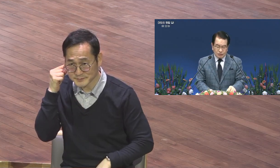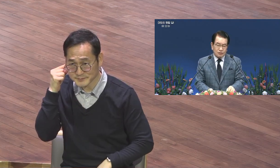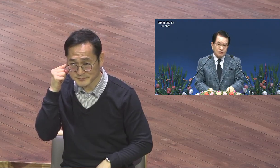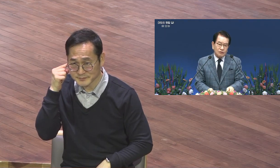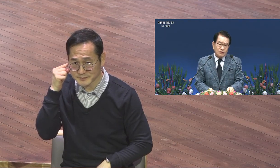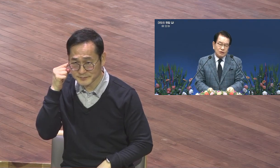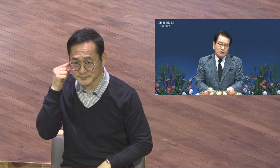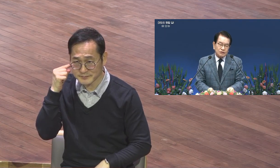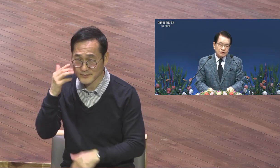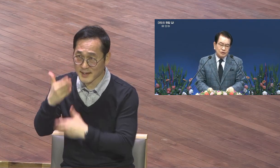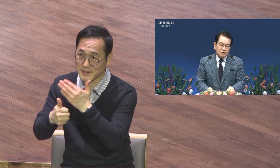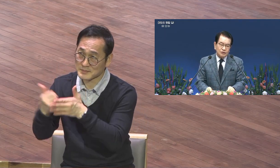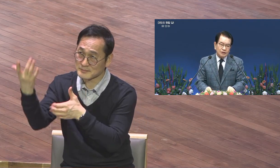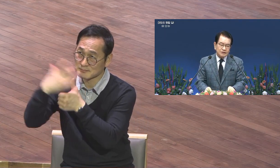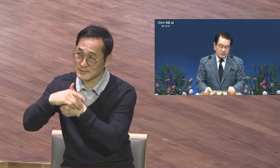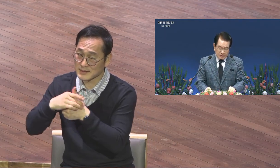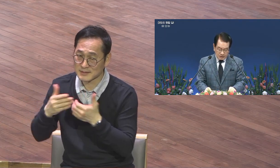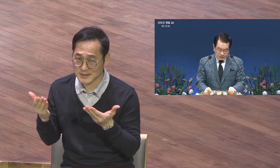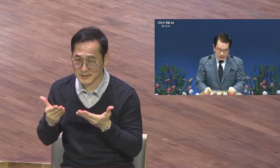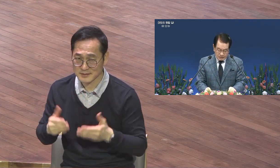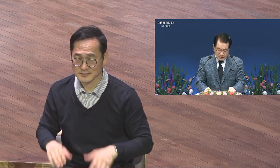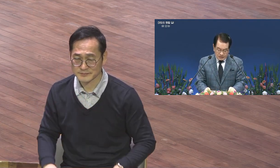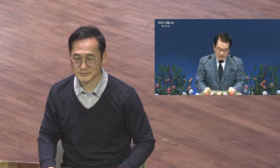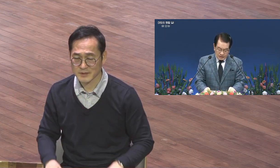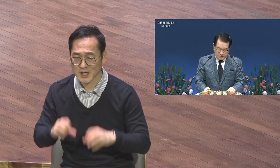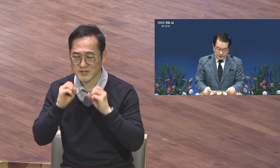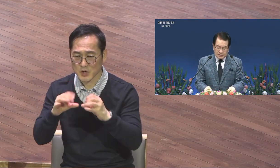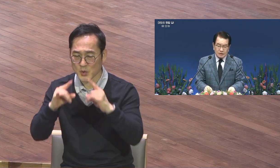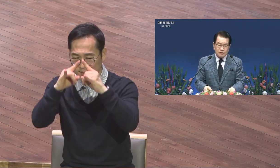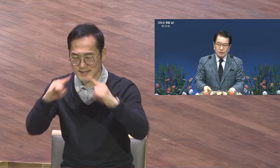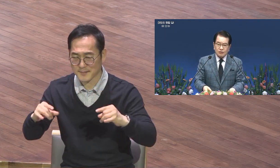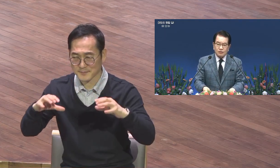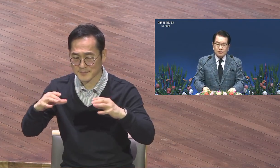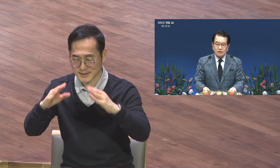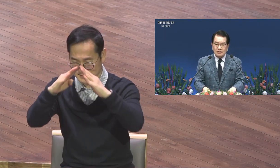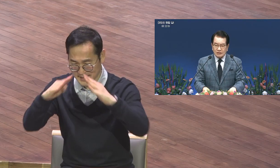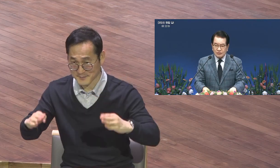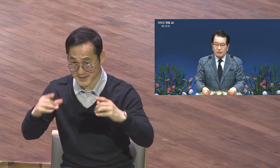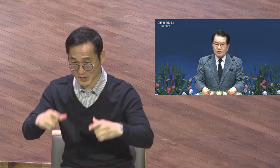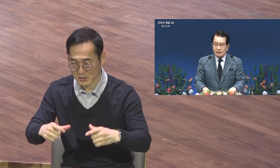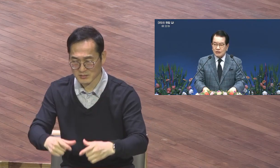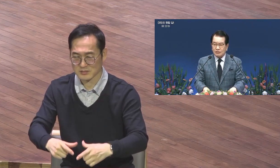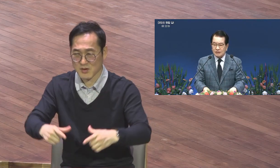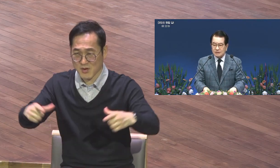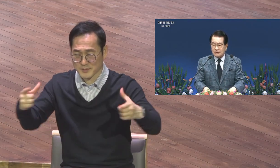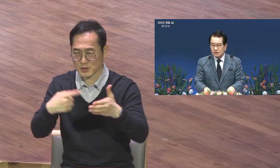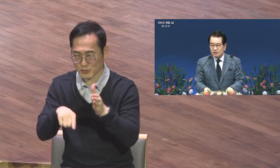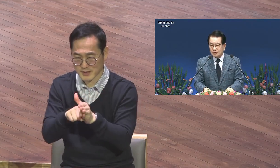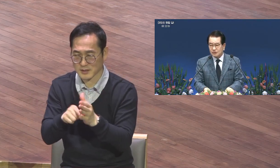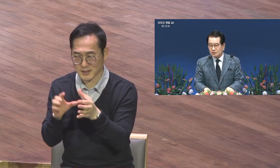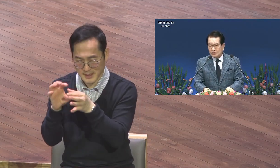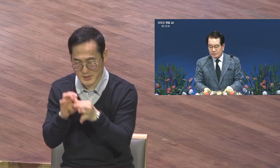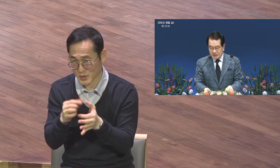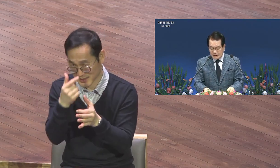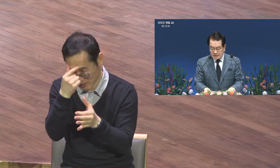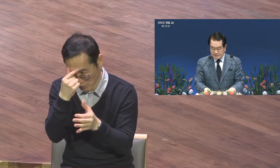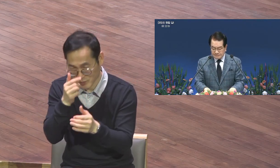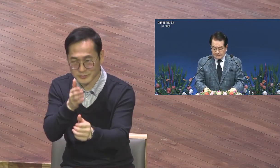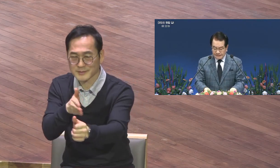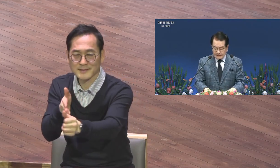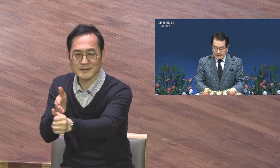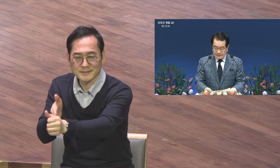실현의 주역으로 선교의 장막터를 넓히는 예언 공동체 되도록 기도하시기를 주님으로